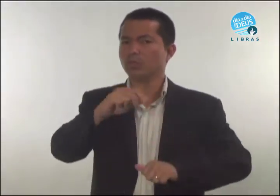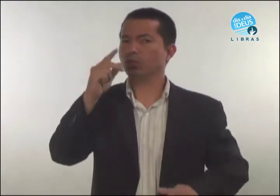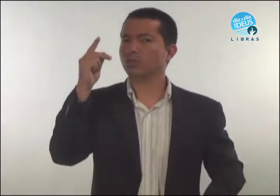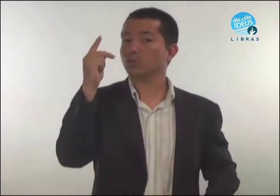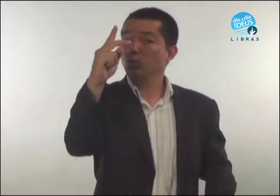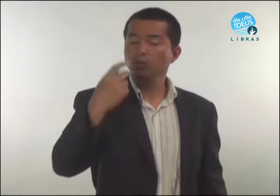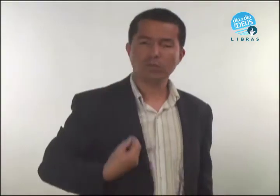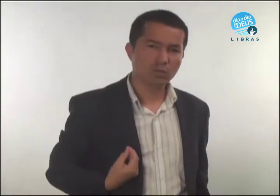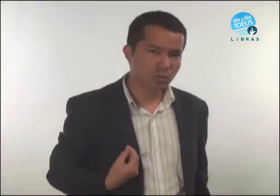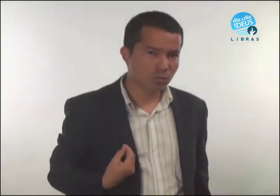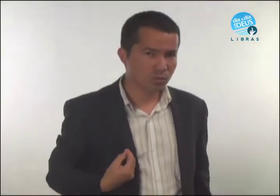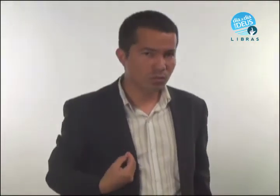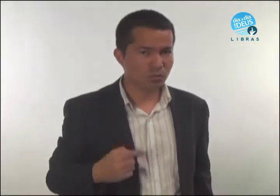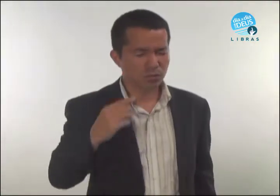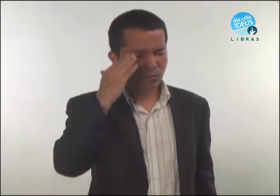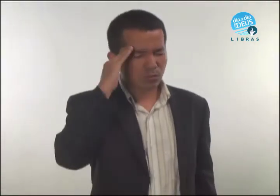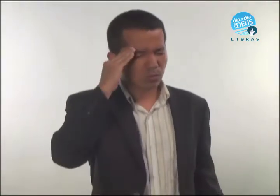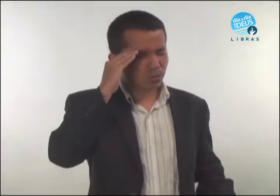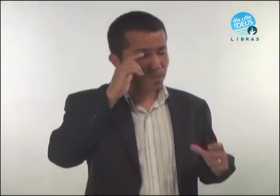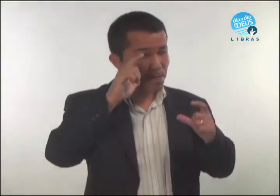ou entende que você nunca teve pacto com Ele.